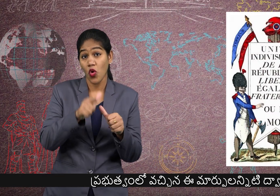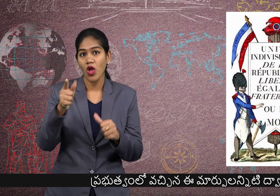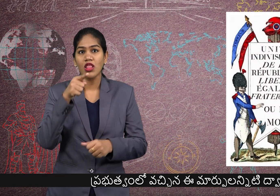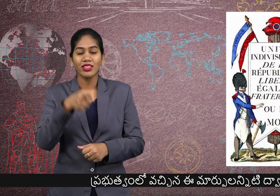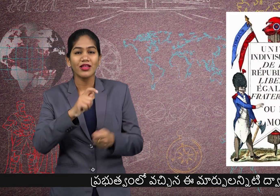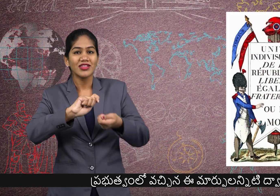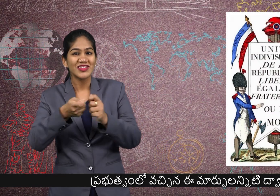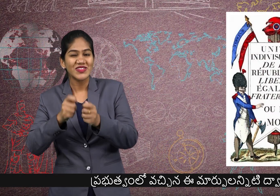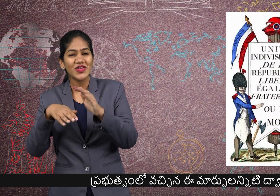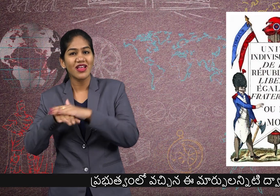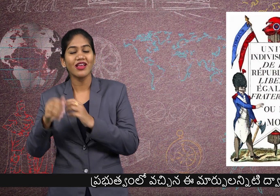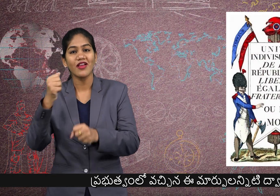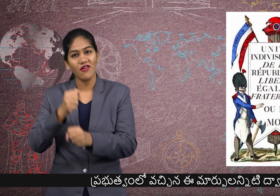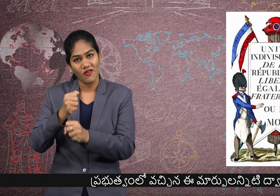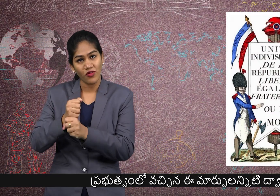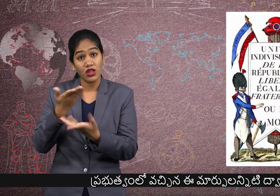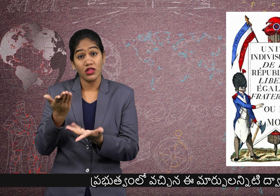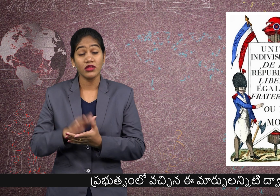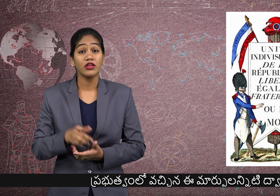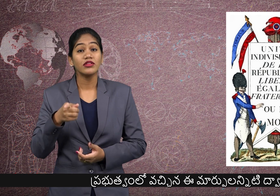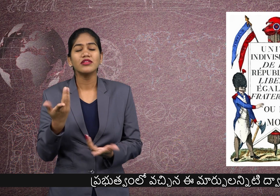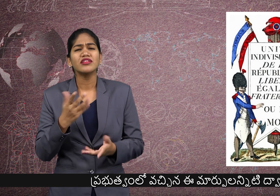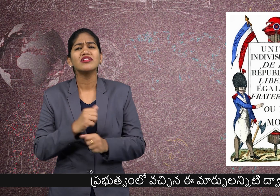ప్రభుత్వంలో వచ్చిన ఈ మార్పులన్నిటి ద్వారా